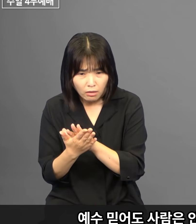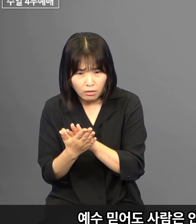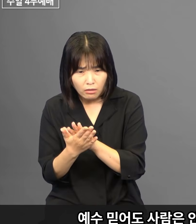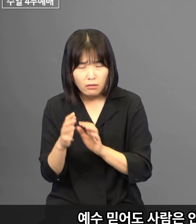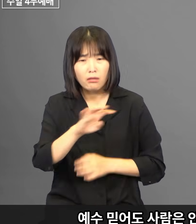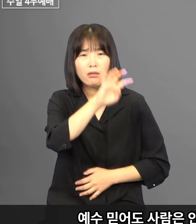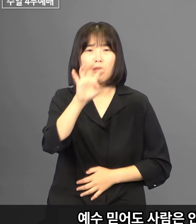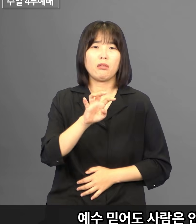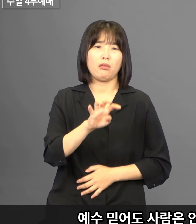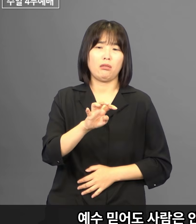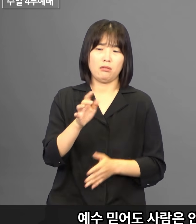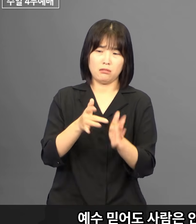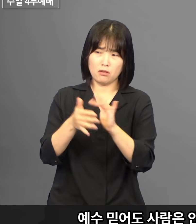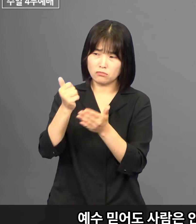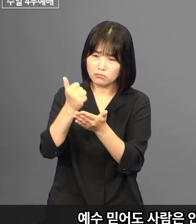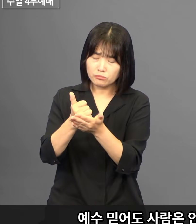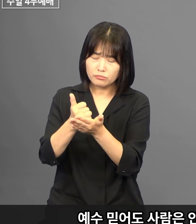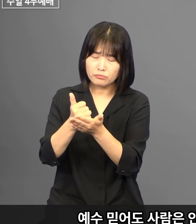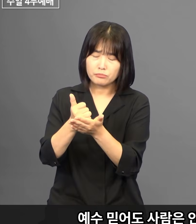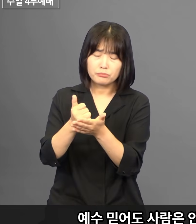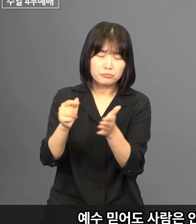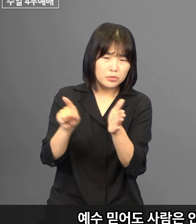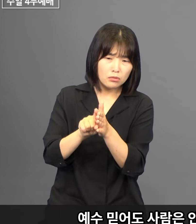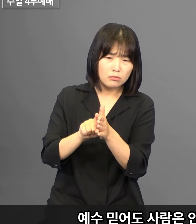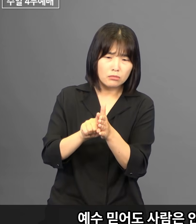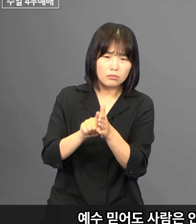변해. 그렇게 생각하는 거예요.